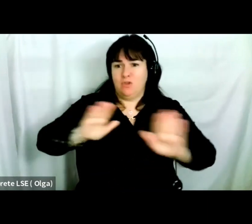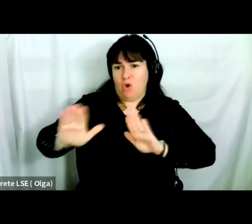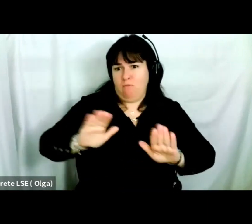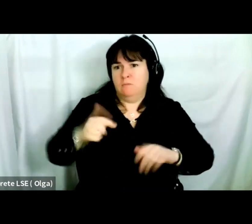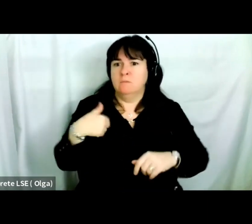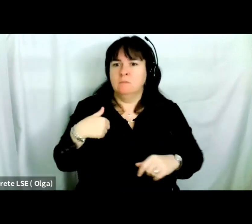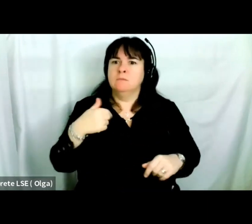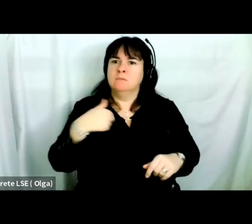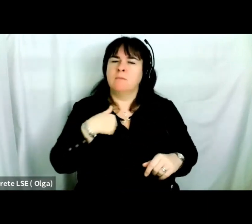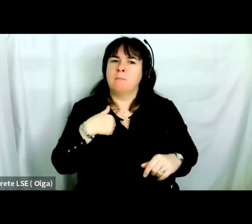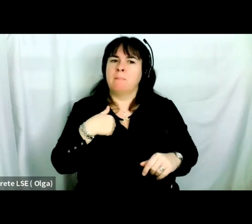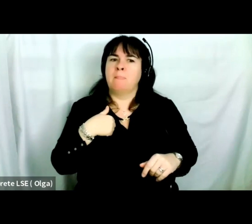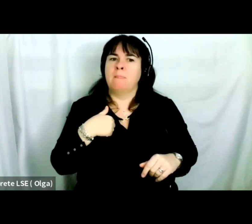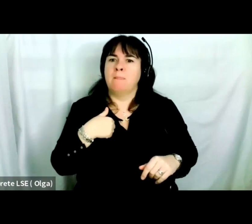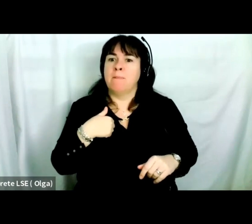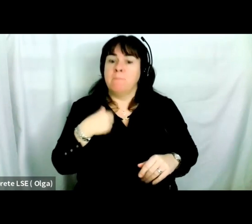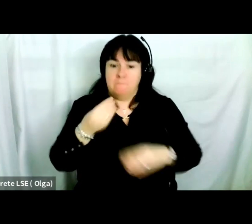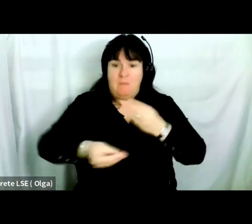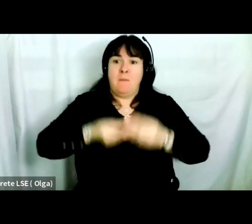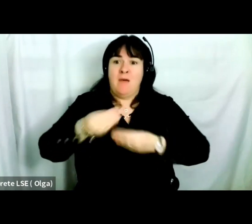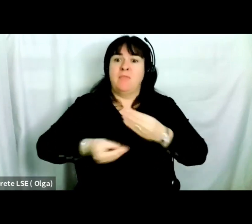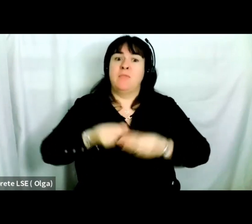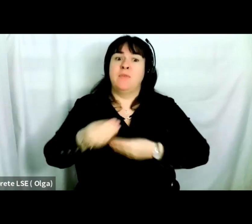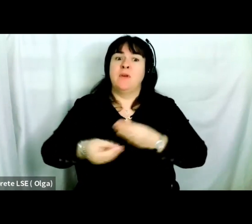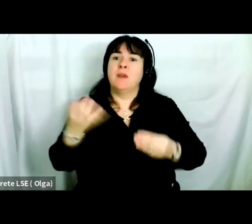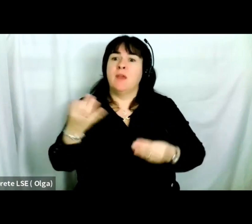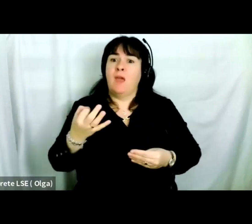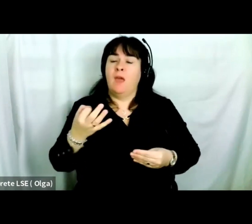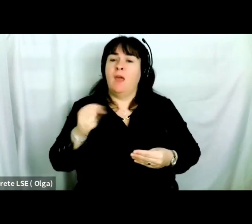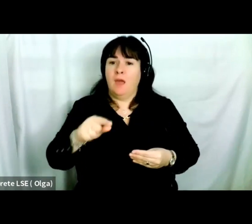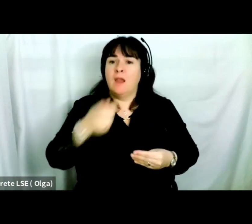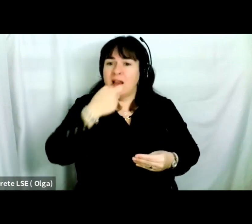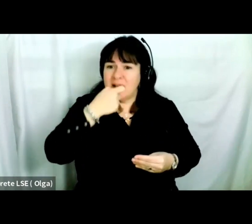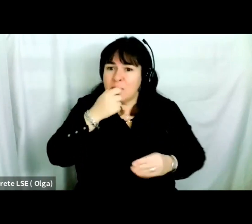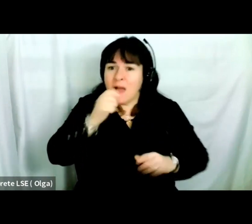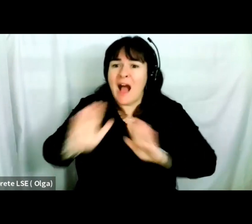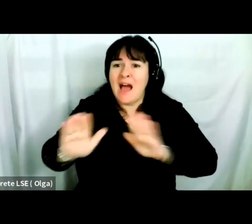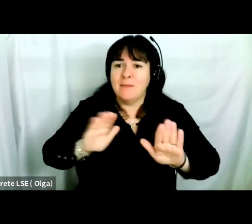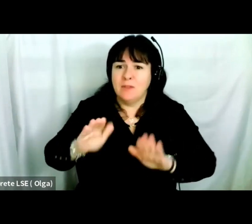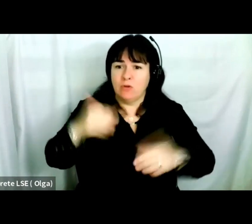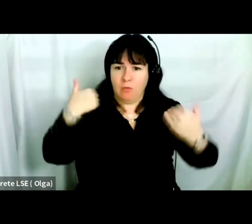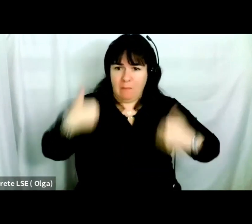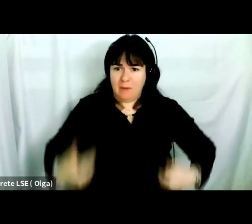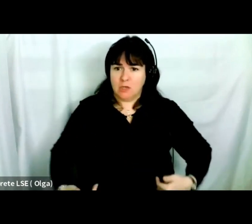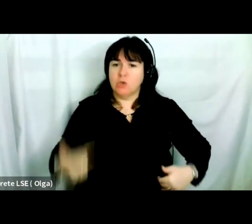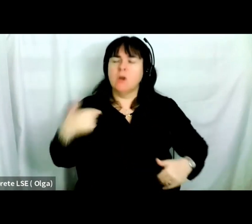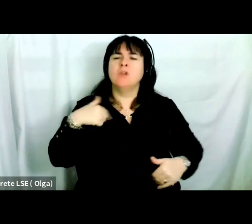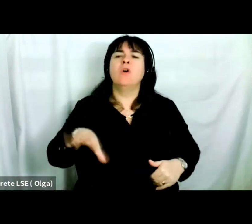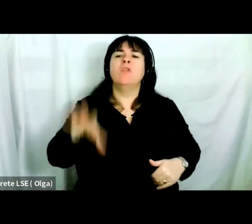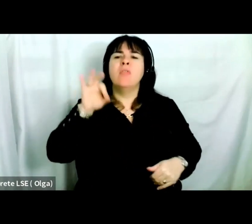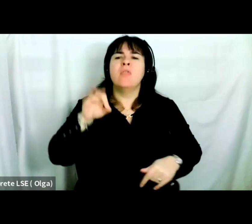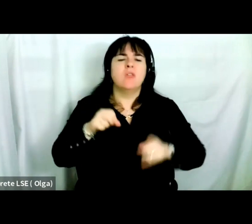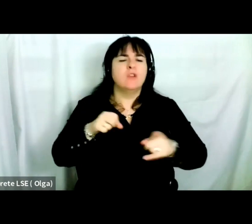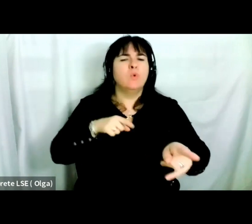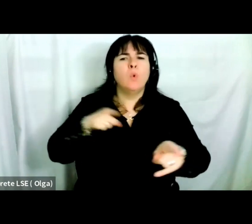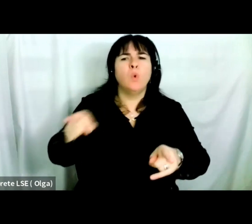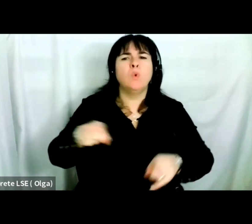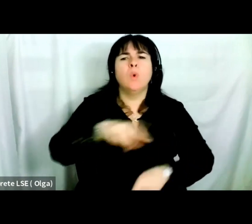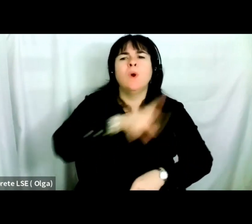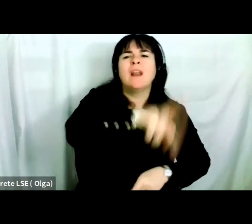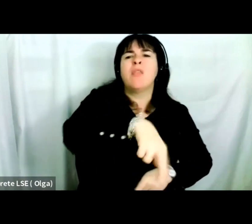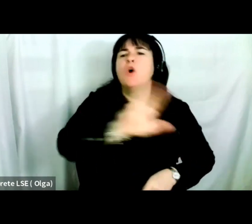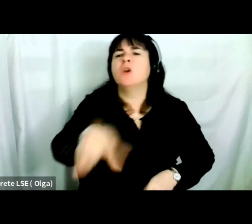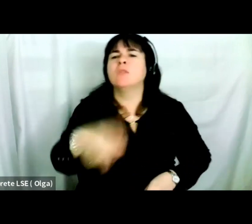la misma intervención, es decir, va a decidir quién de las dos partes tiene razón, pero en un proceso mucho más